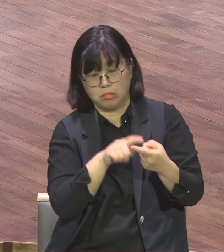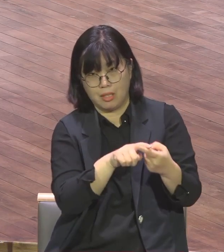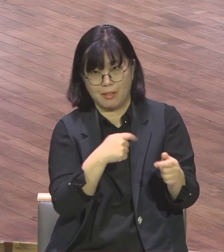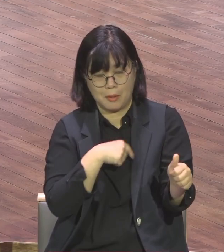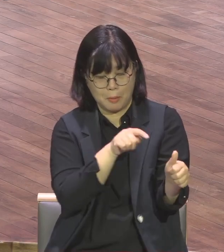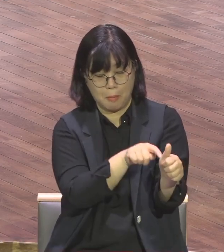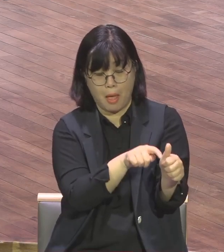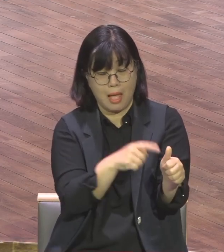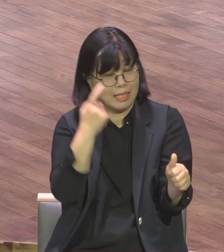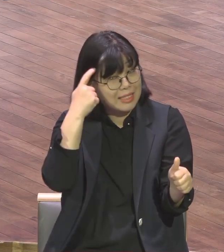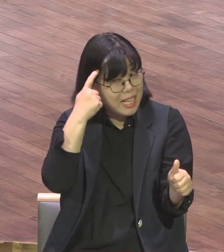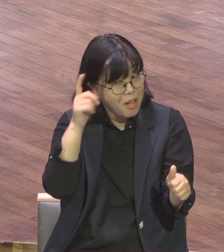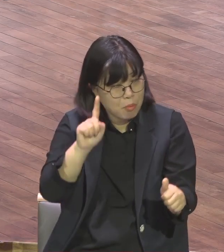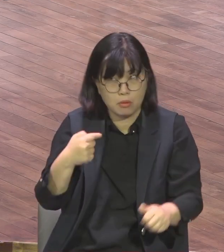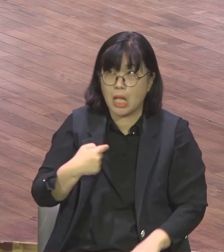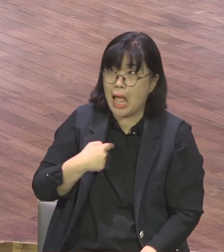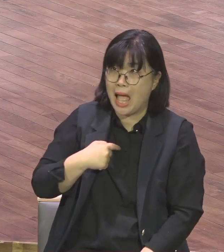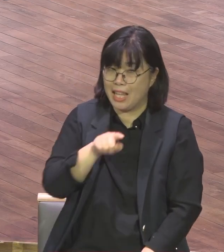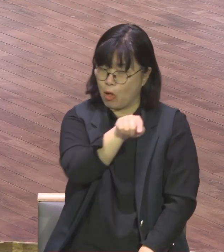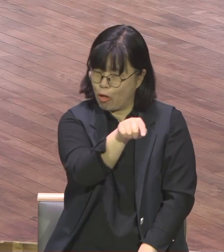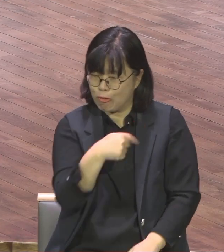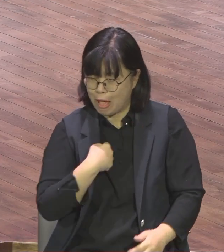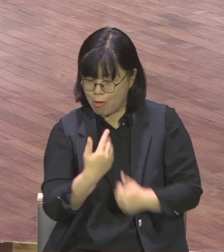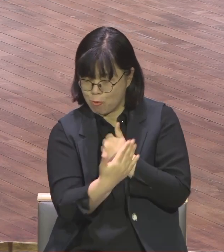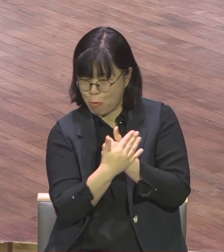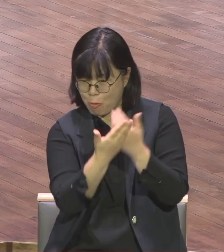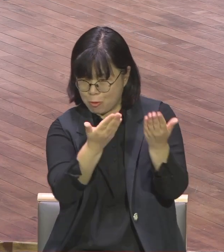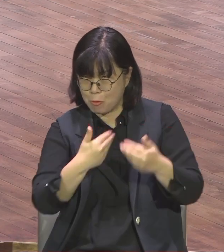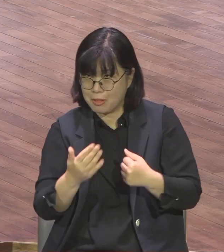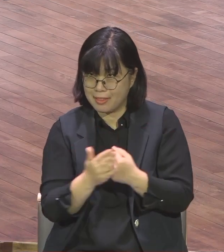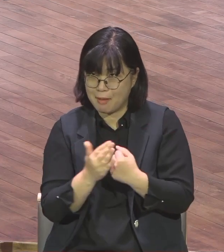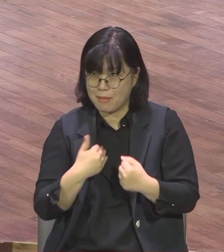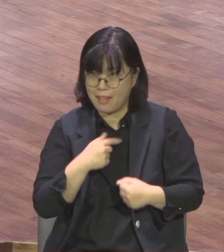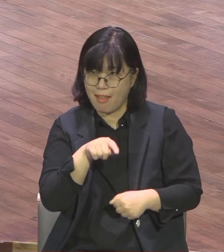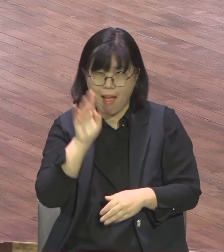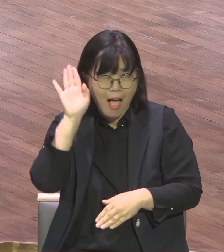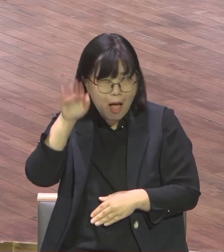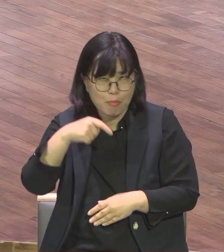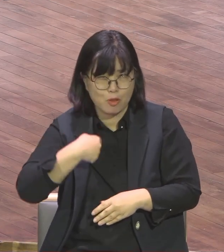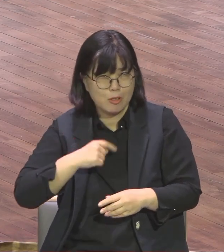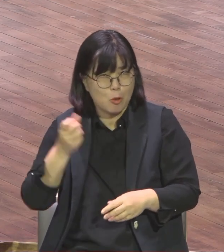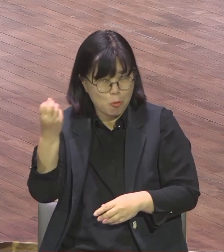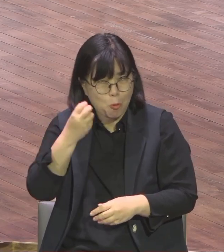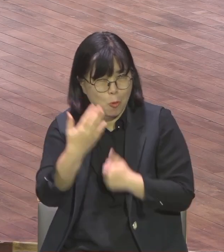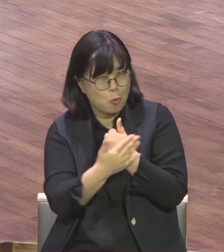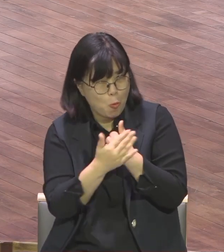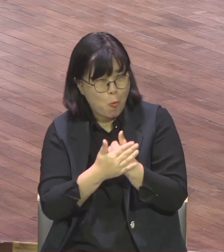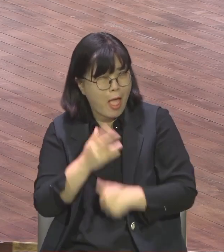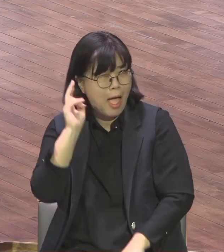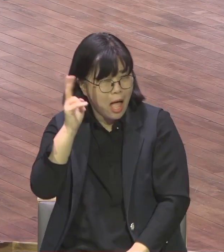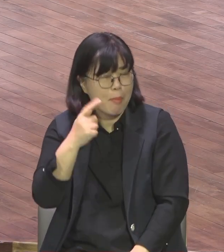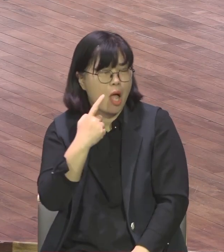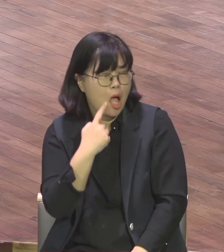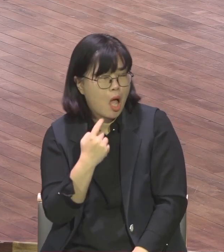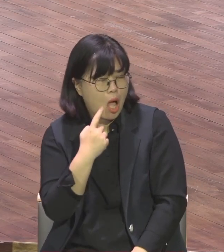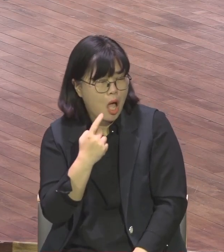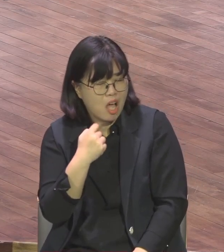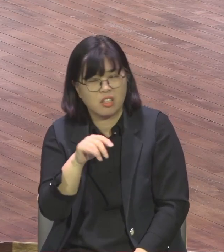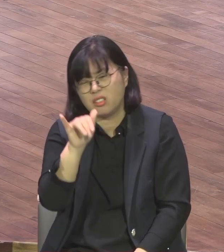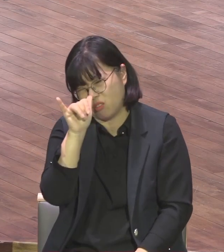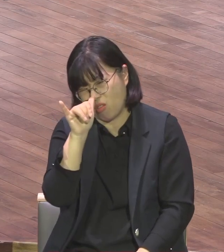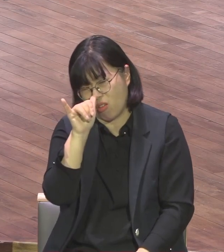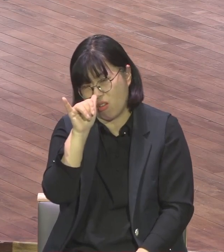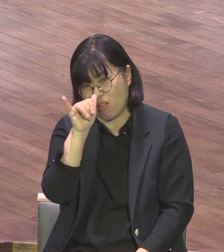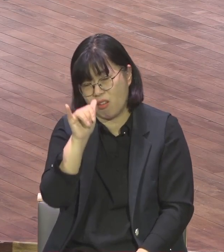도움을 받아야지. 사람을 바라보게 된다. 하나님을 바라봐야 되는데. 그래서 전에는 이만큼 도와줬는데